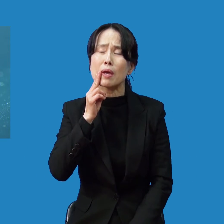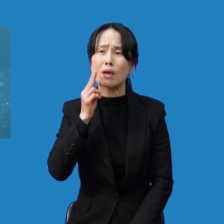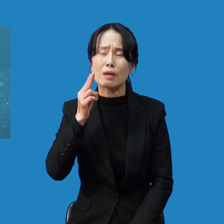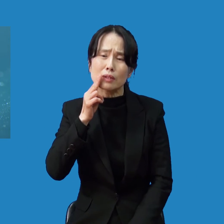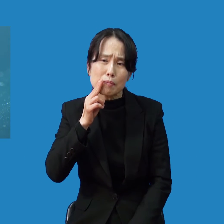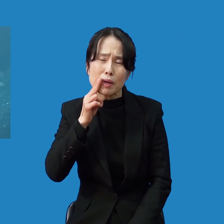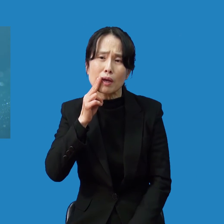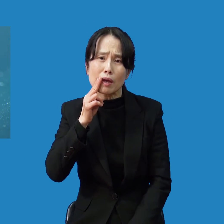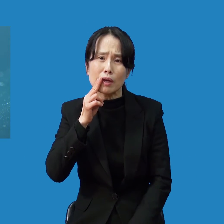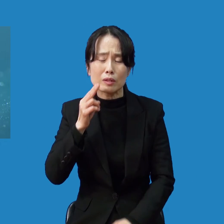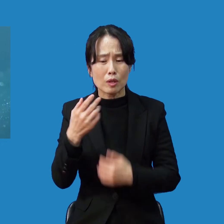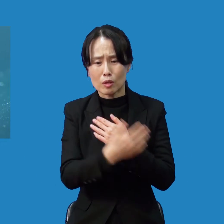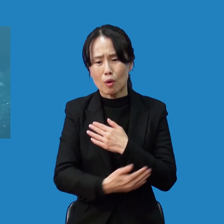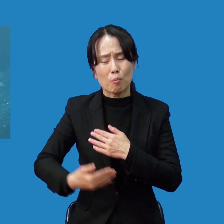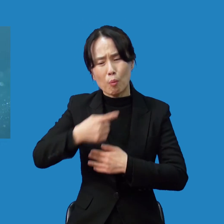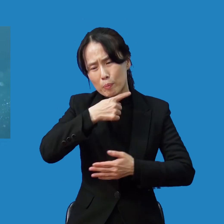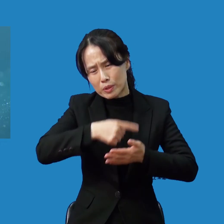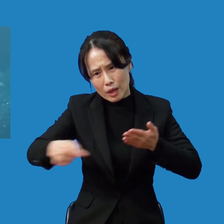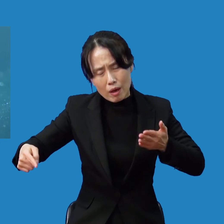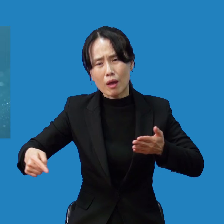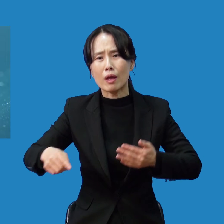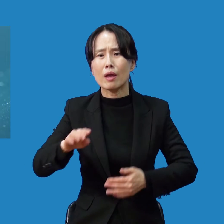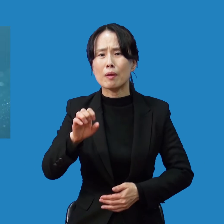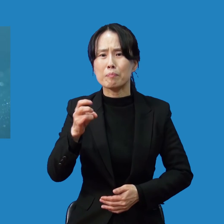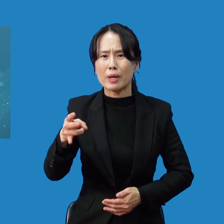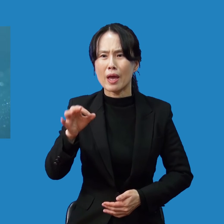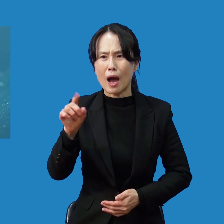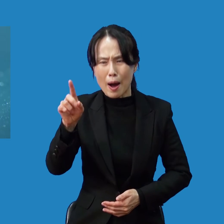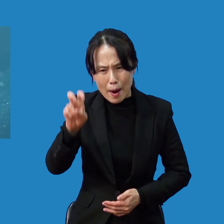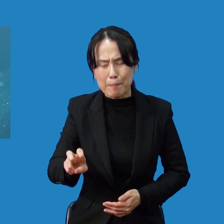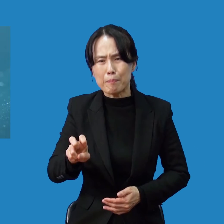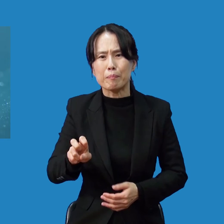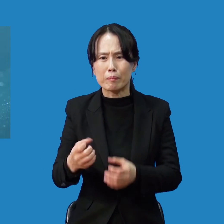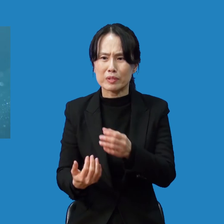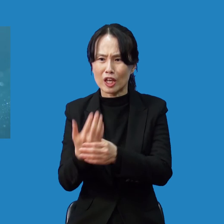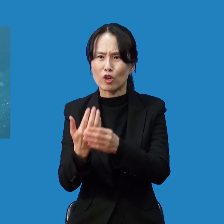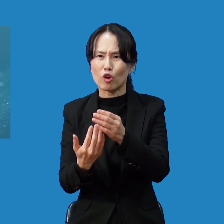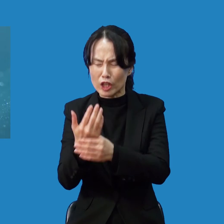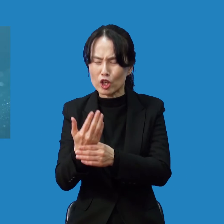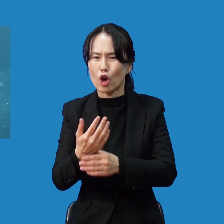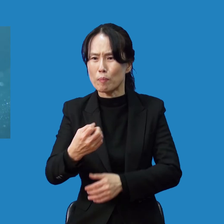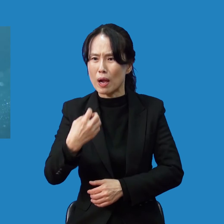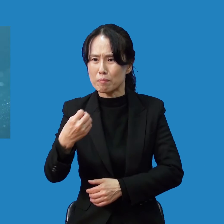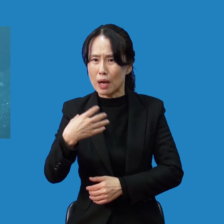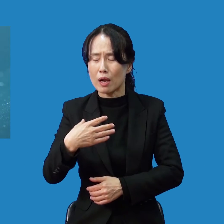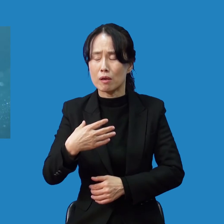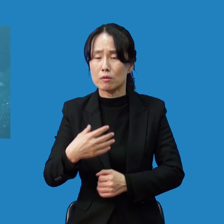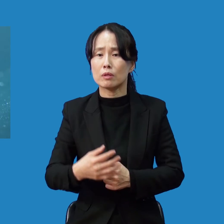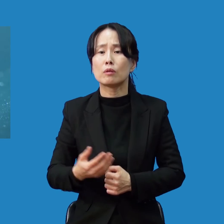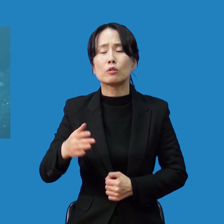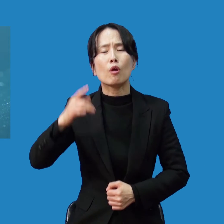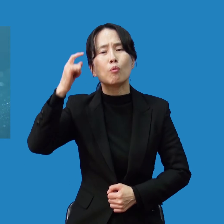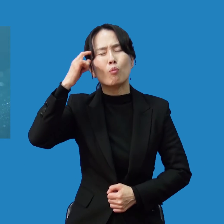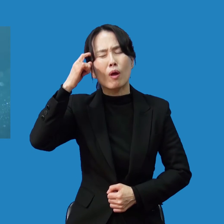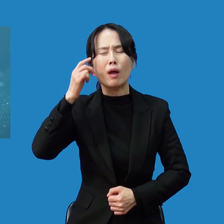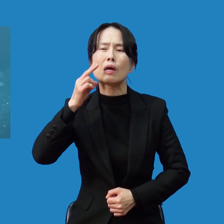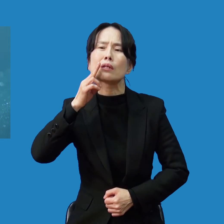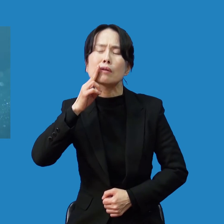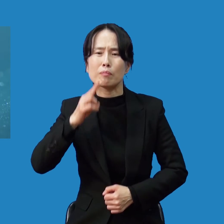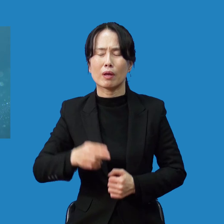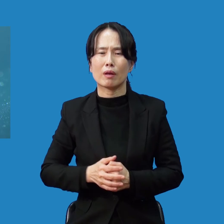그건 폐암으로 바로 가는 길이다 하는데 왜 꼭 억지로 하려고 합니까? 하나님이 주신 몸을 빨리 망치고